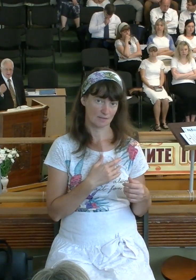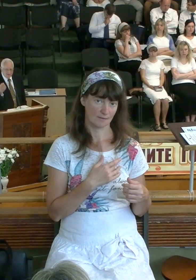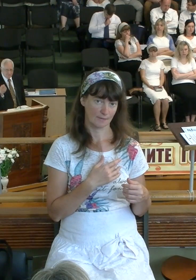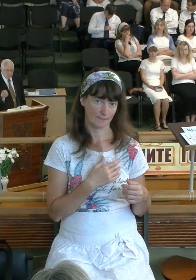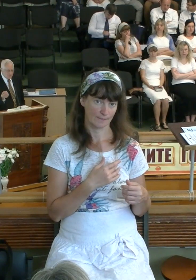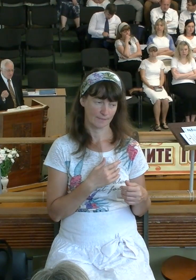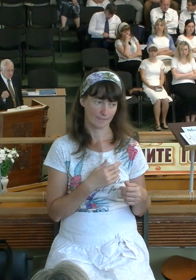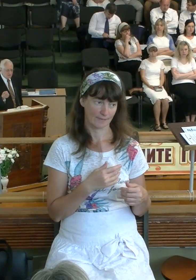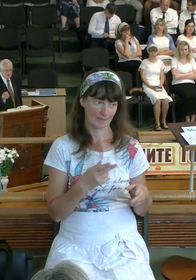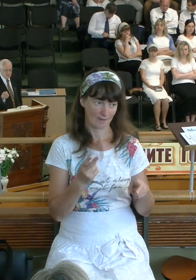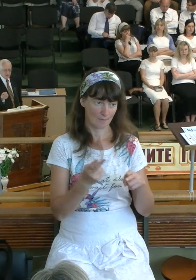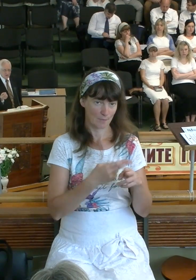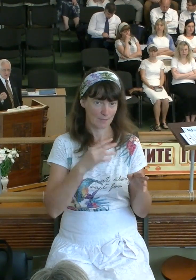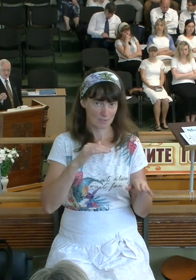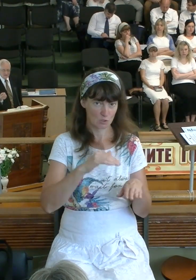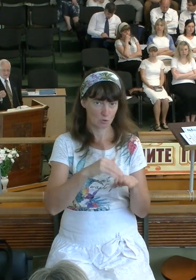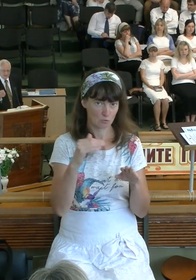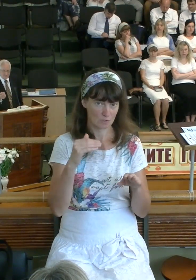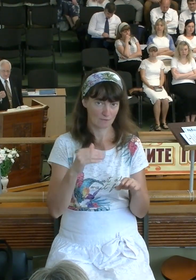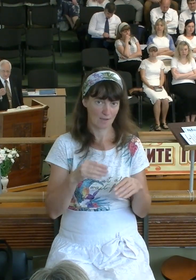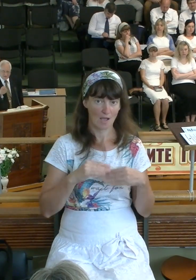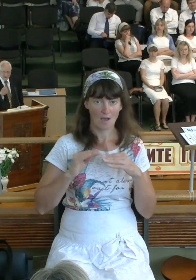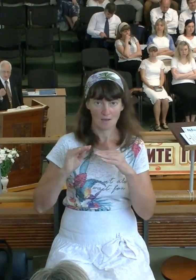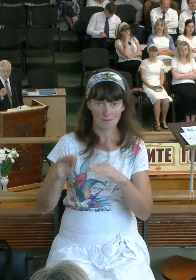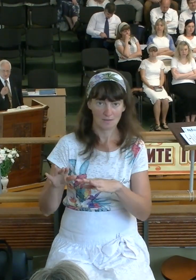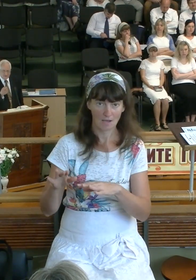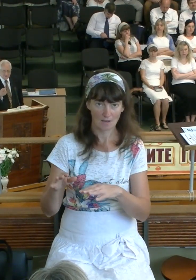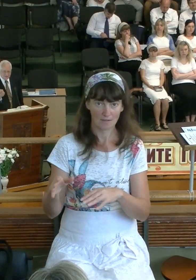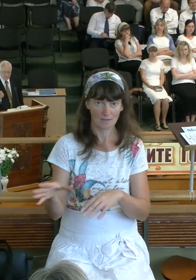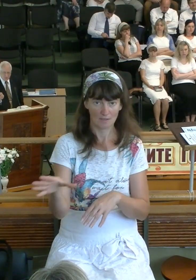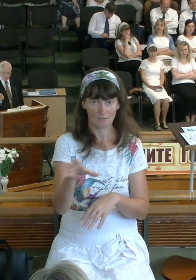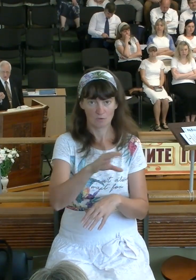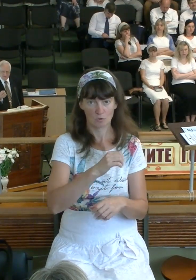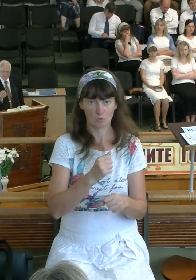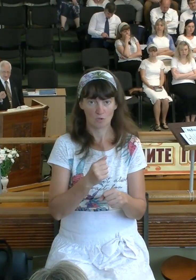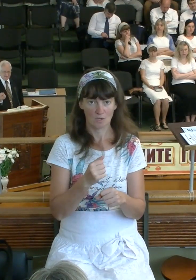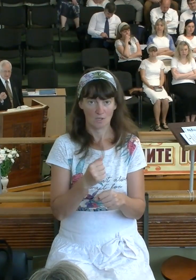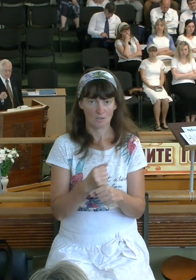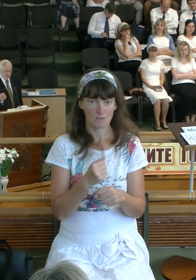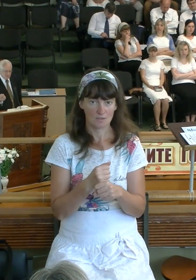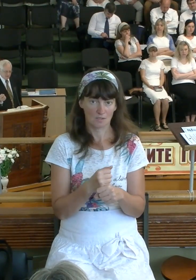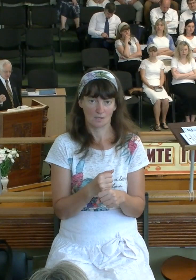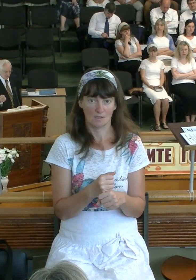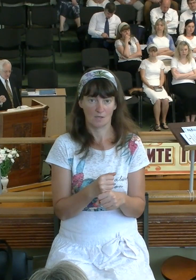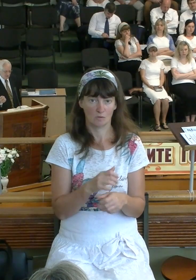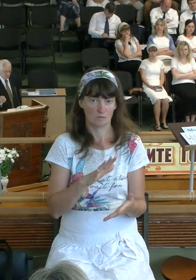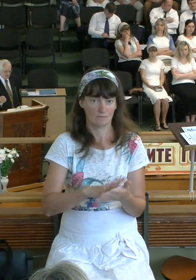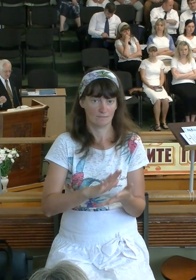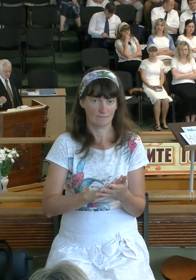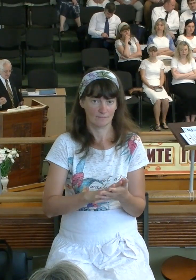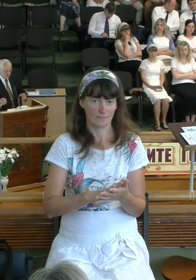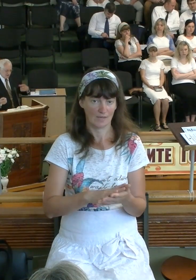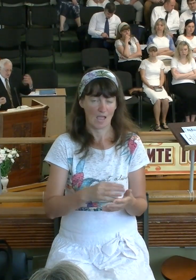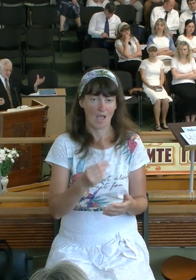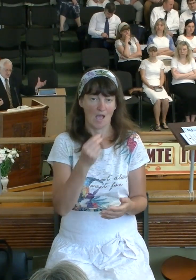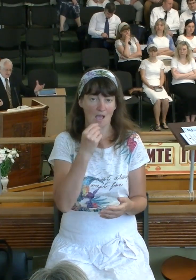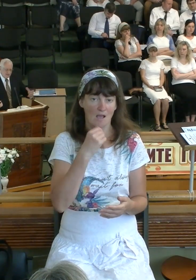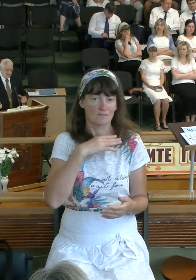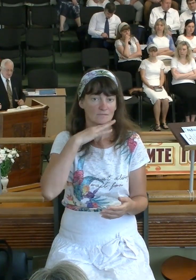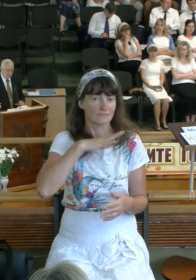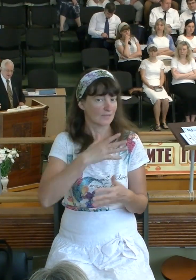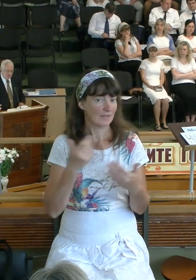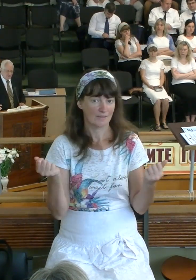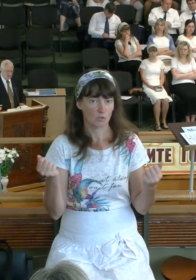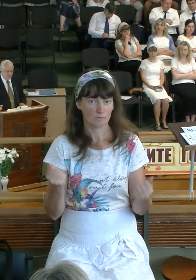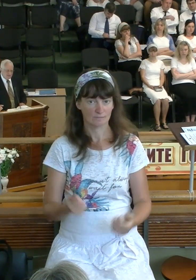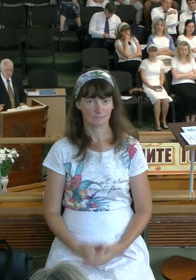предались распутству так, что делают всякую нечистоту с ненасытимостью. Это